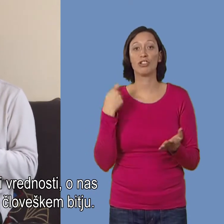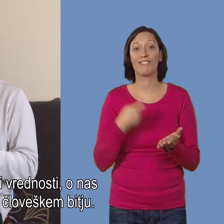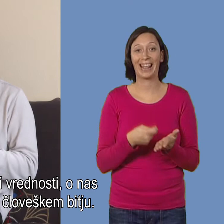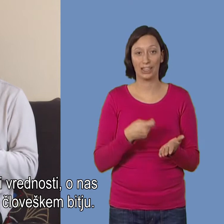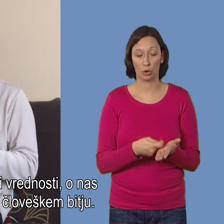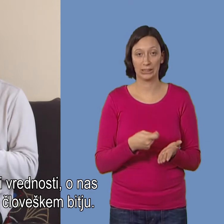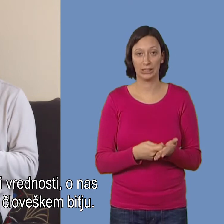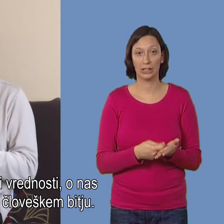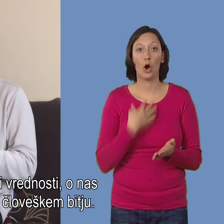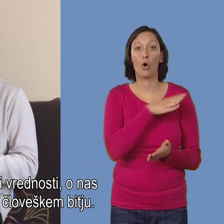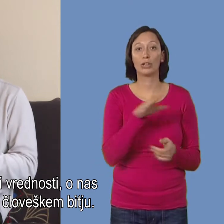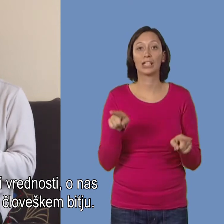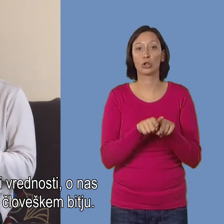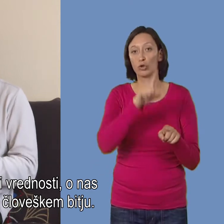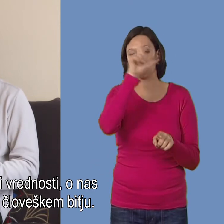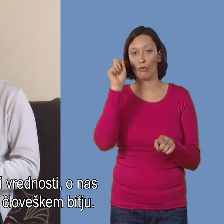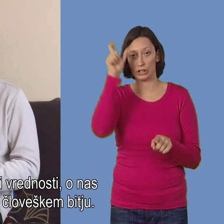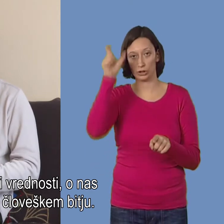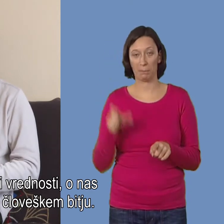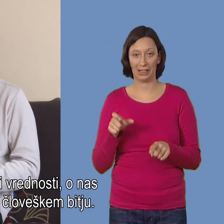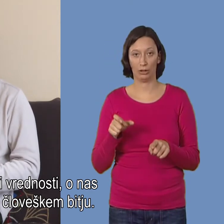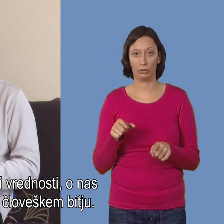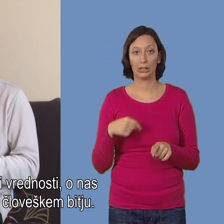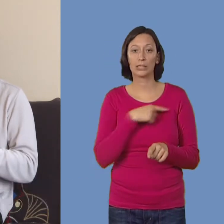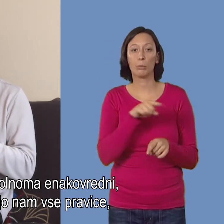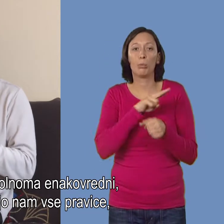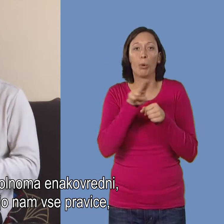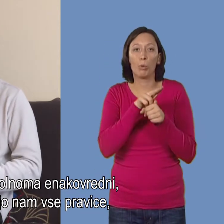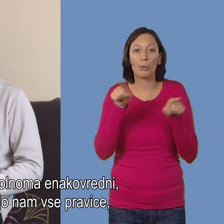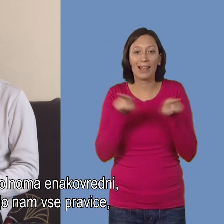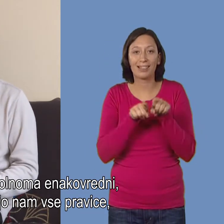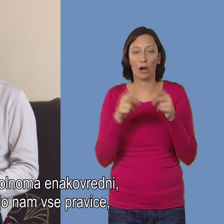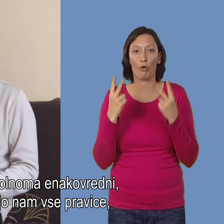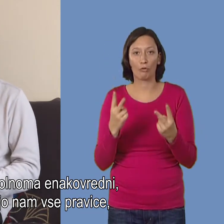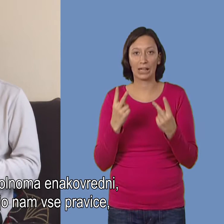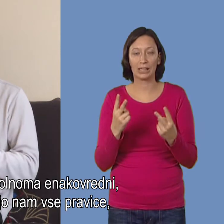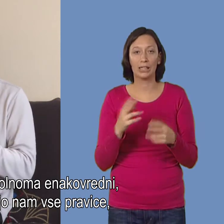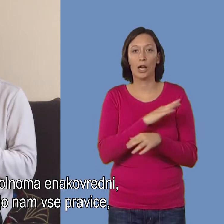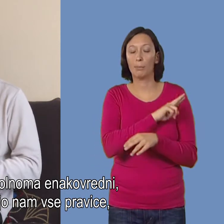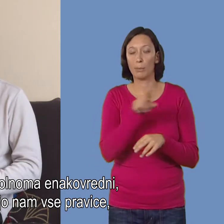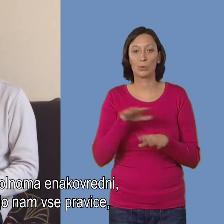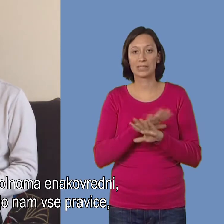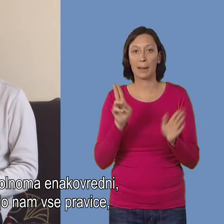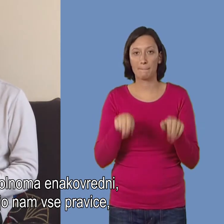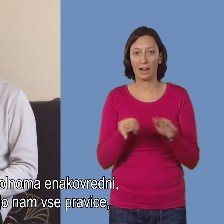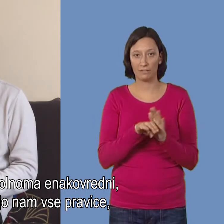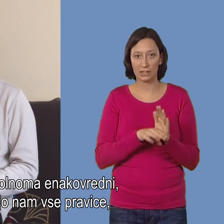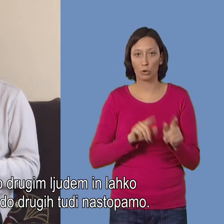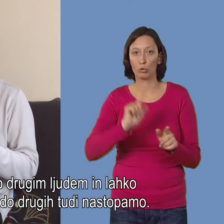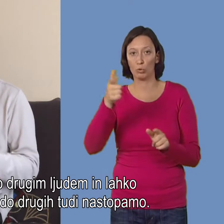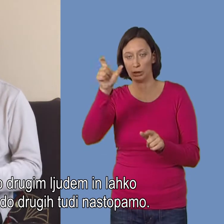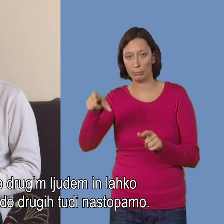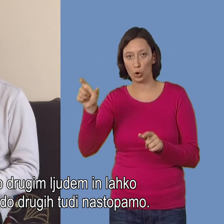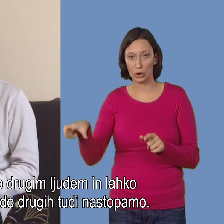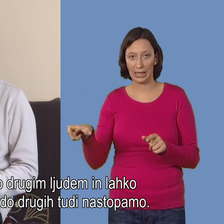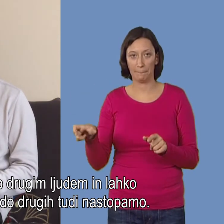naši vrednosti, o nas kot človeškem bitju. Da smo popolnoma enakovredni, da nam vse pravice pripadajo, kot